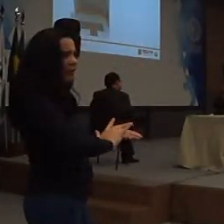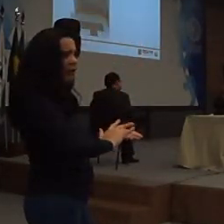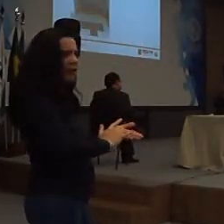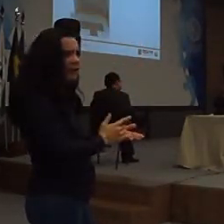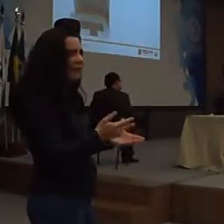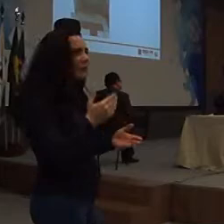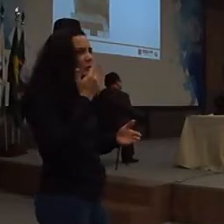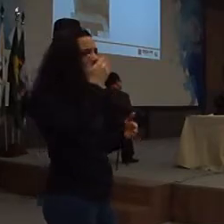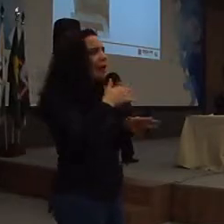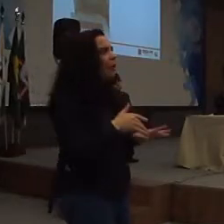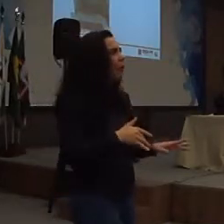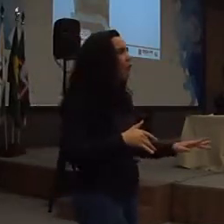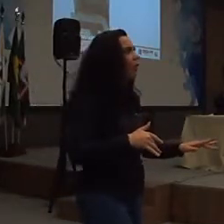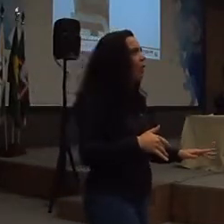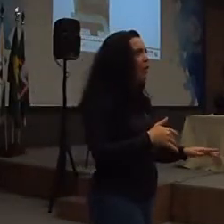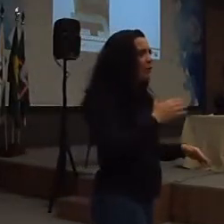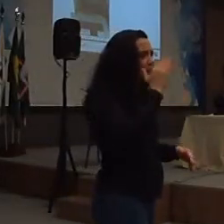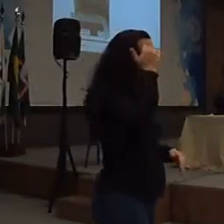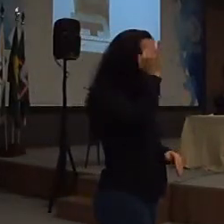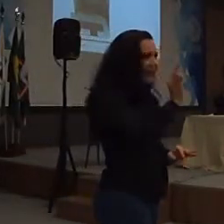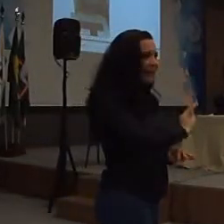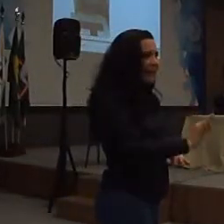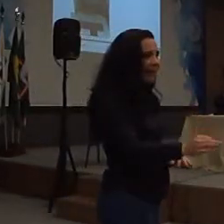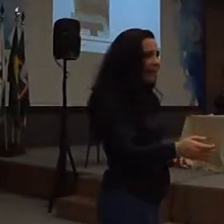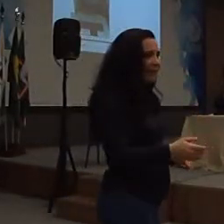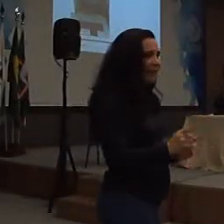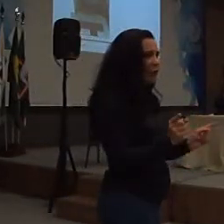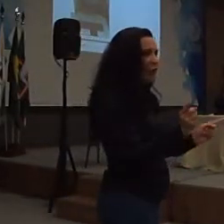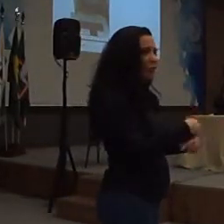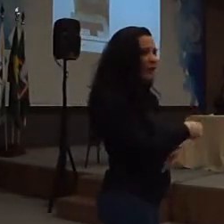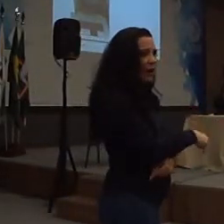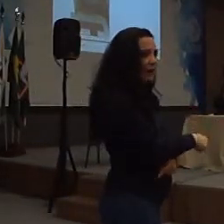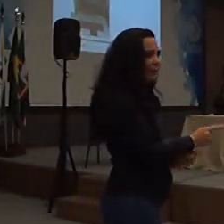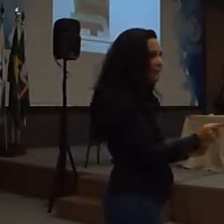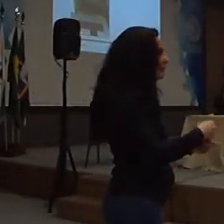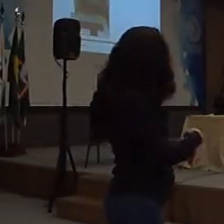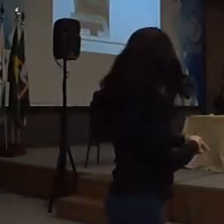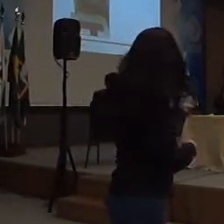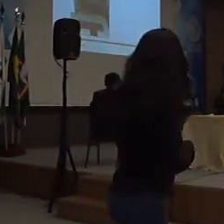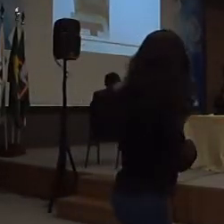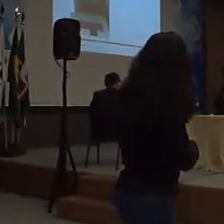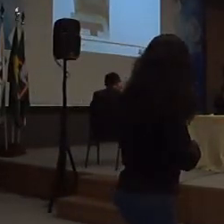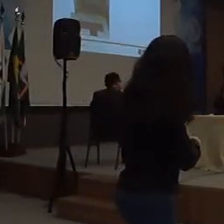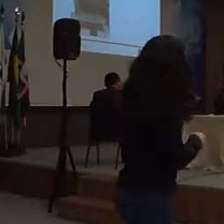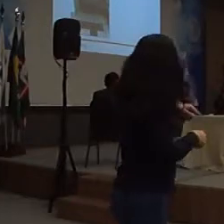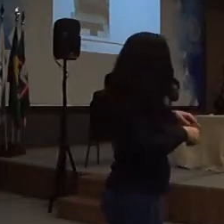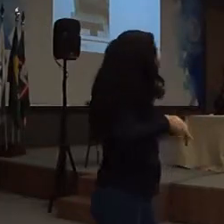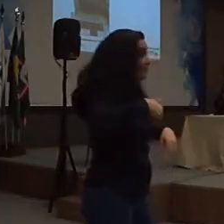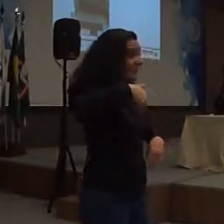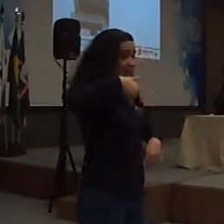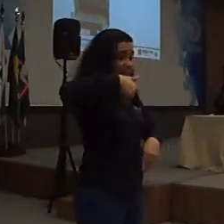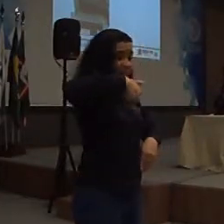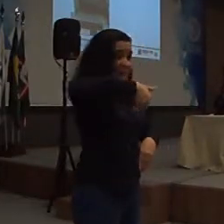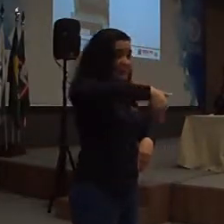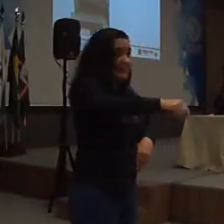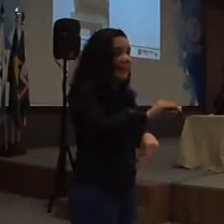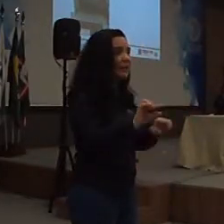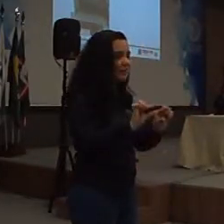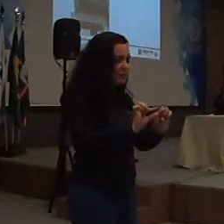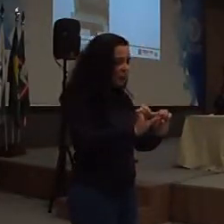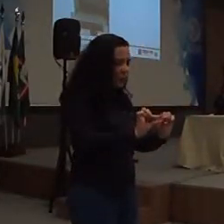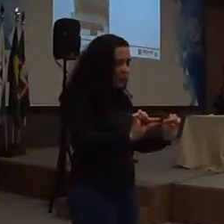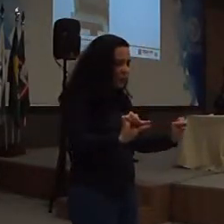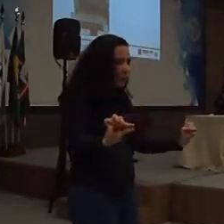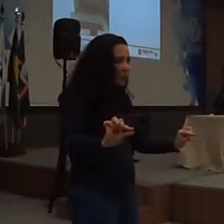Sinalização de degraus é um problema sério, as escadas, a gente precisa tomar esse cuidado. Muitos lugares têm escada,